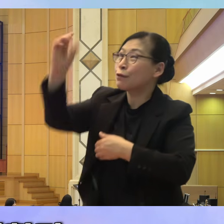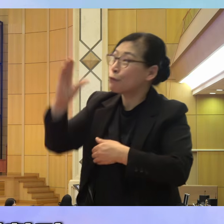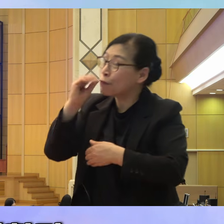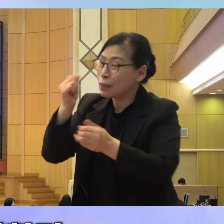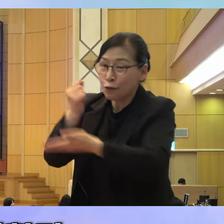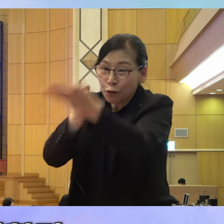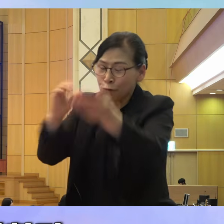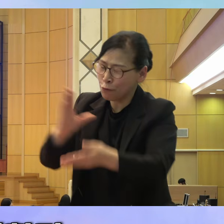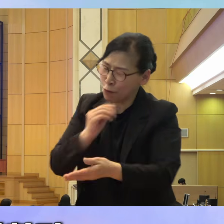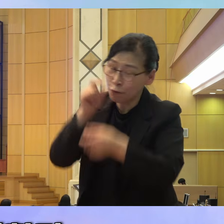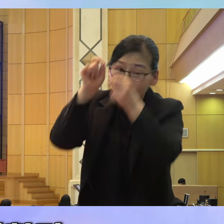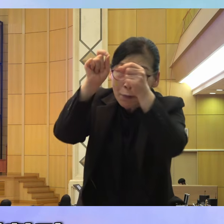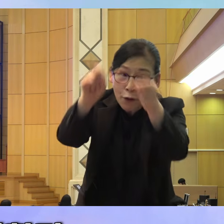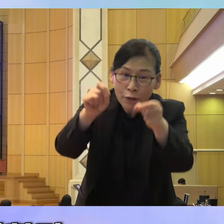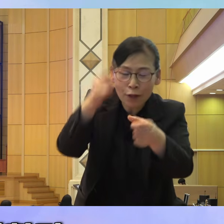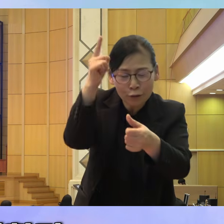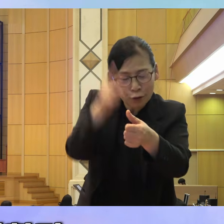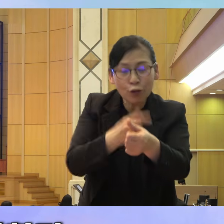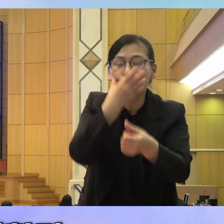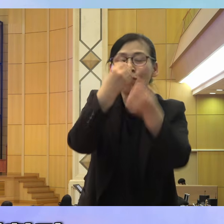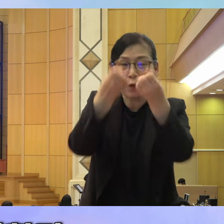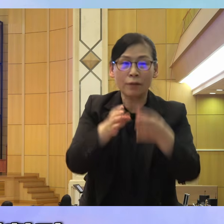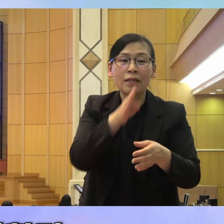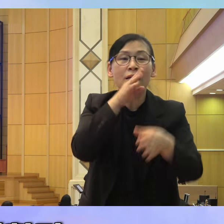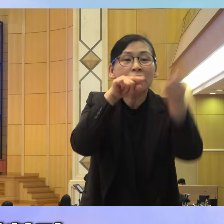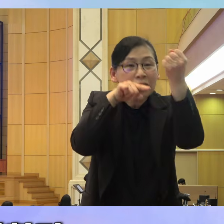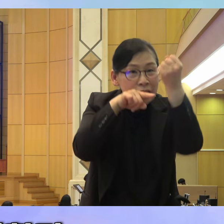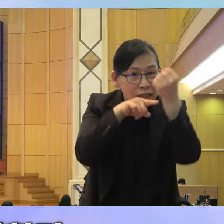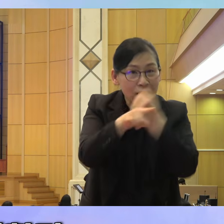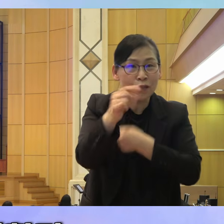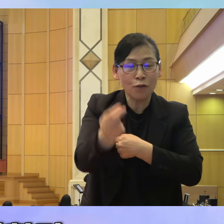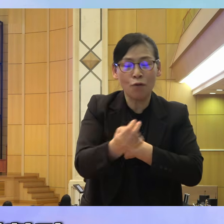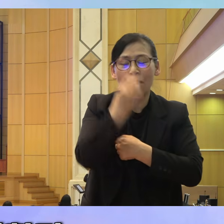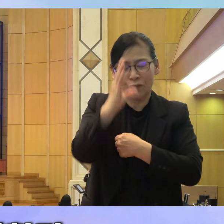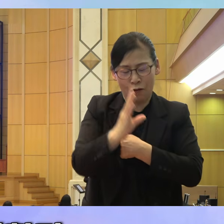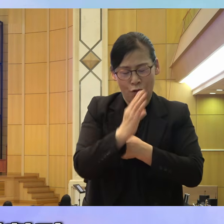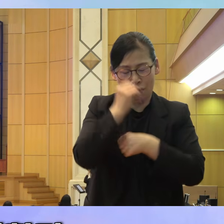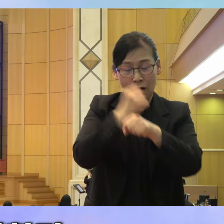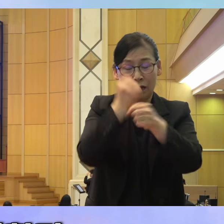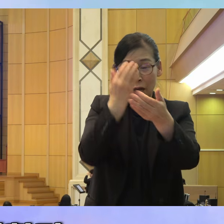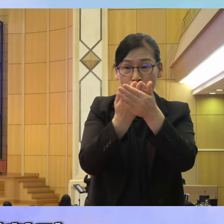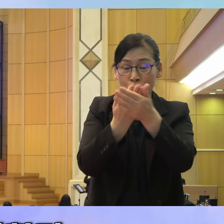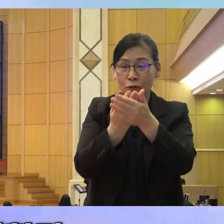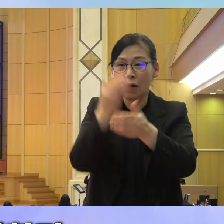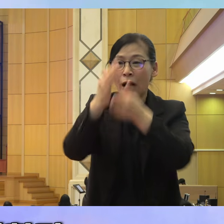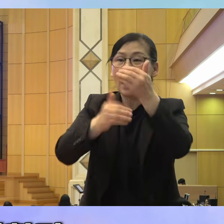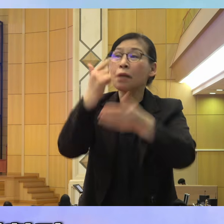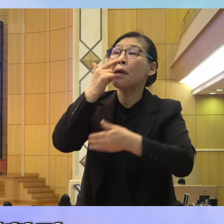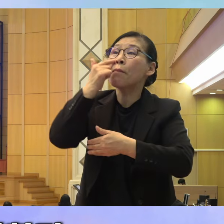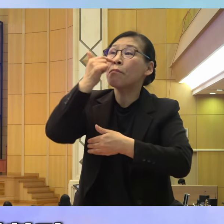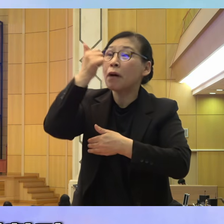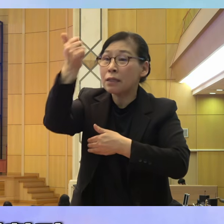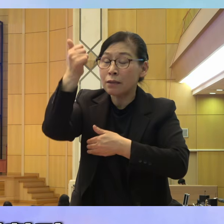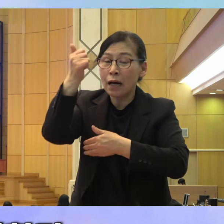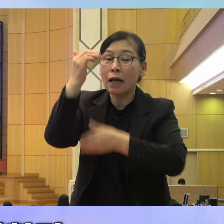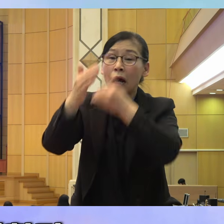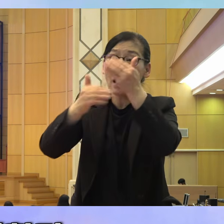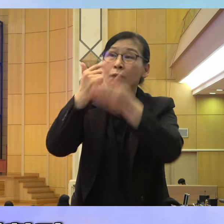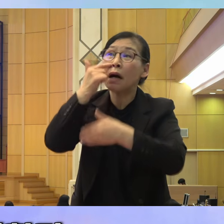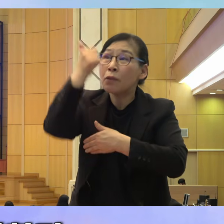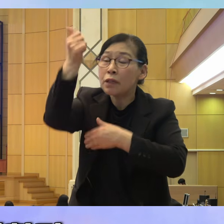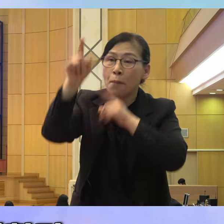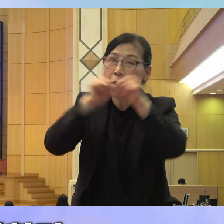것입니다. 그들을 진리로 거룩하게 하옵소서. 아버지의 말씀은